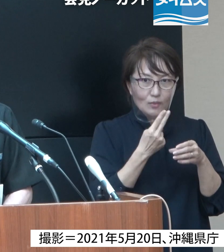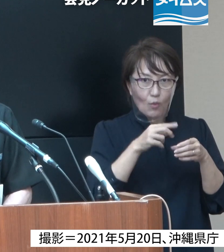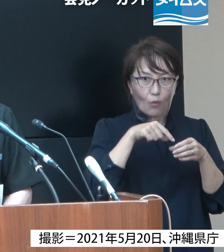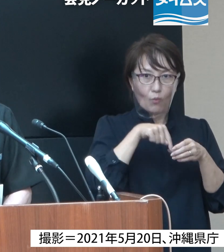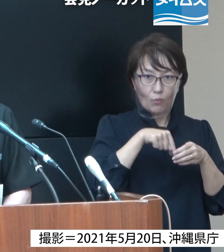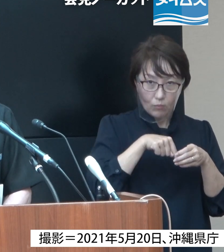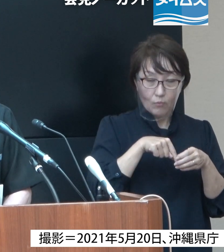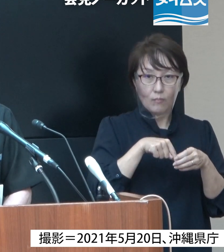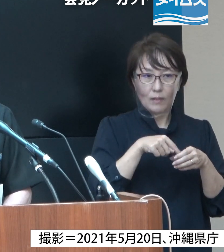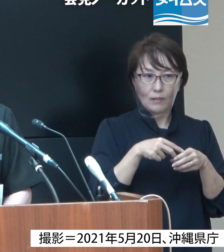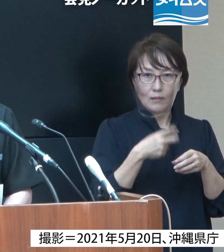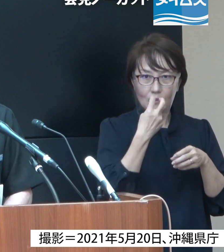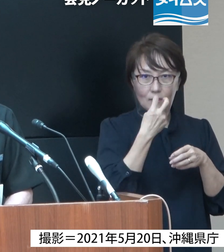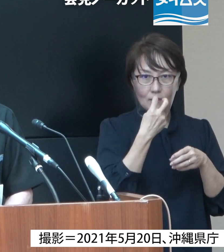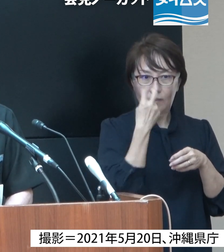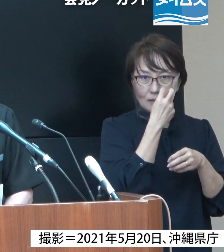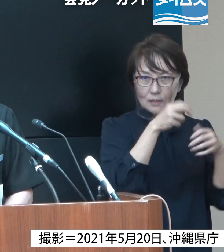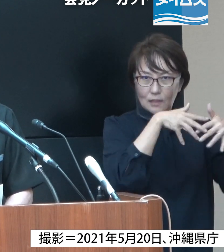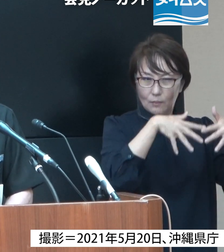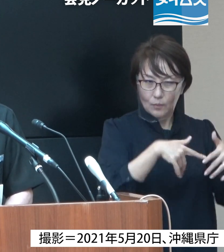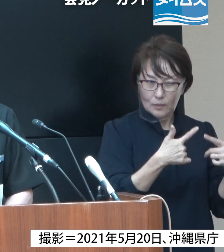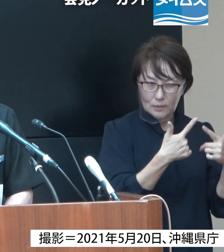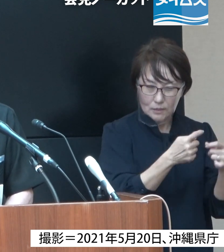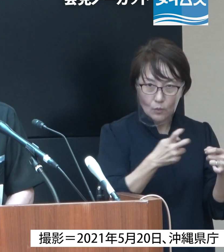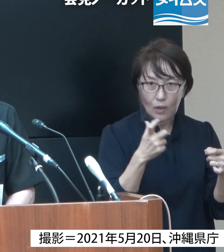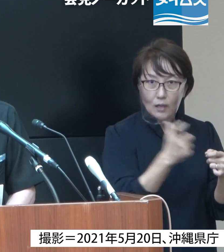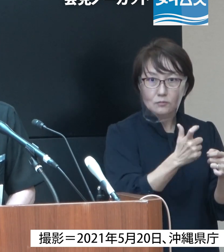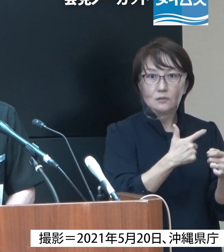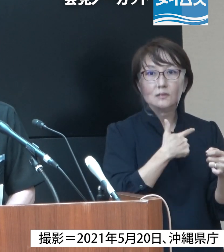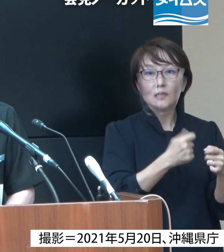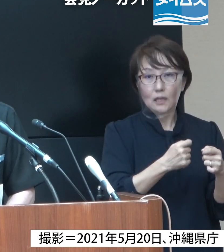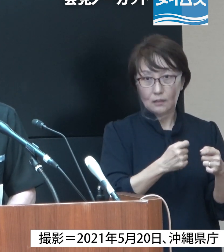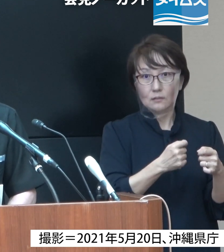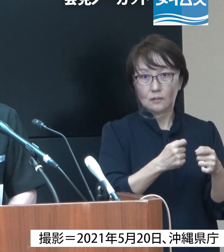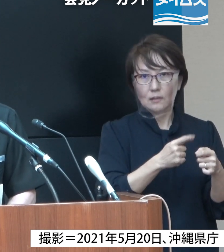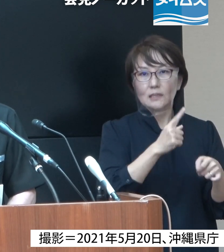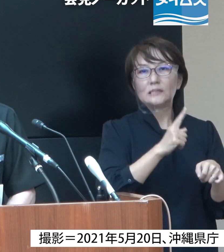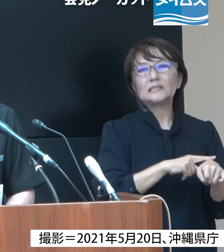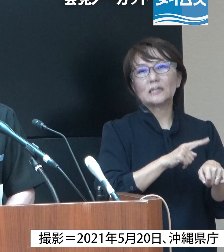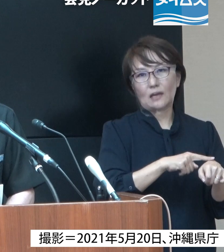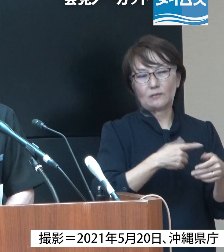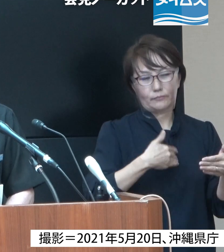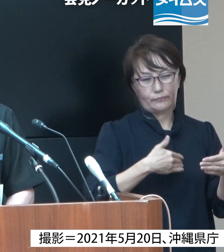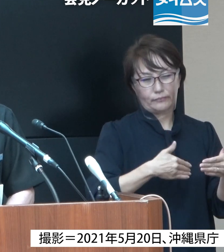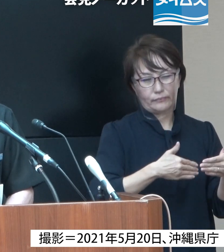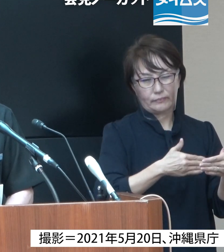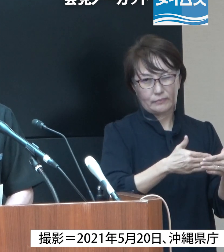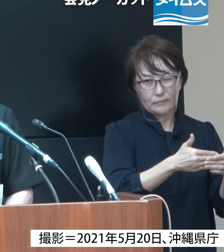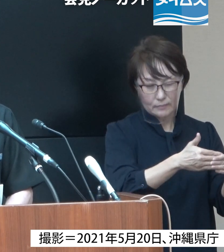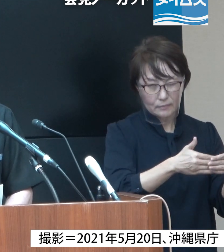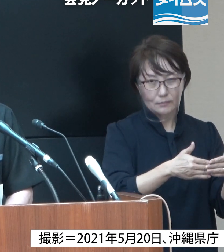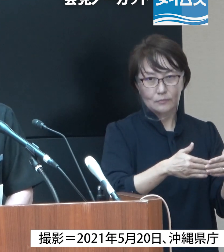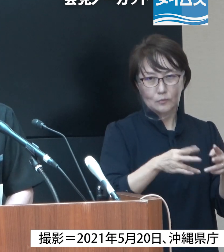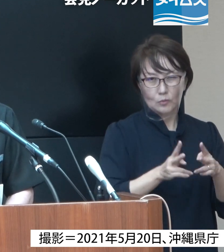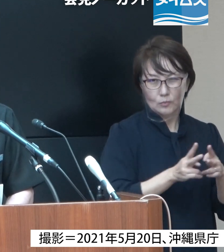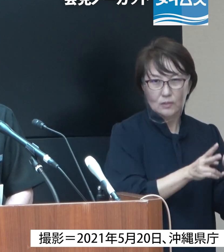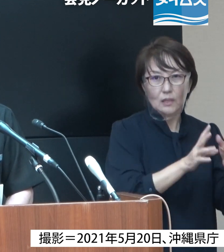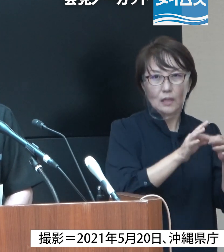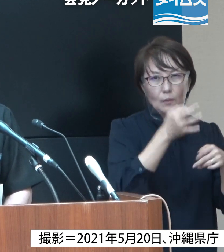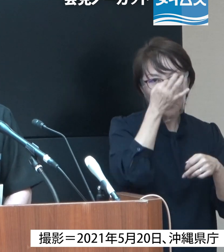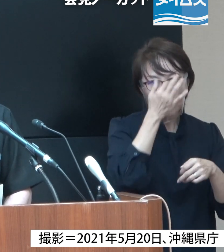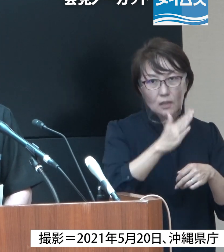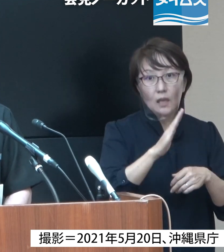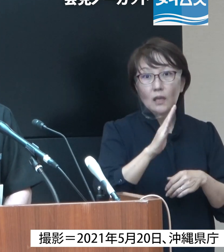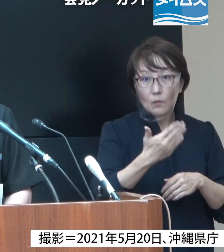かり、確立していきたいということに対する、時間ですので、ある一定時間がかかったのは、申し訳ないと思います